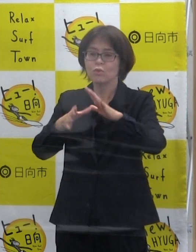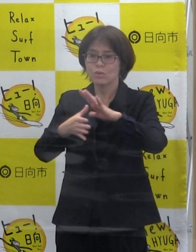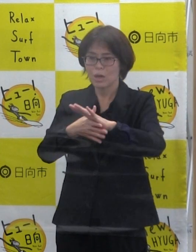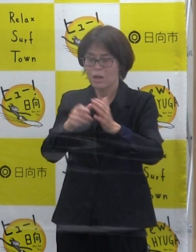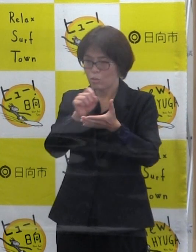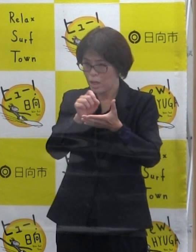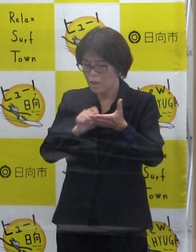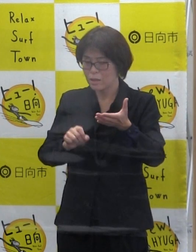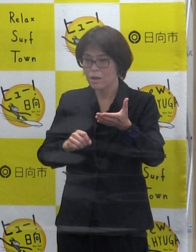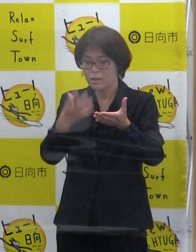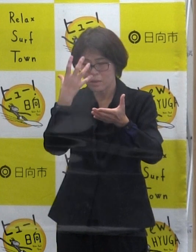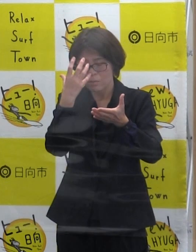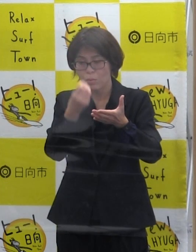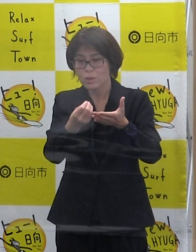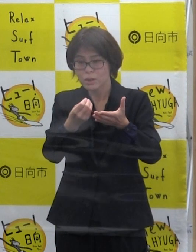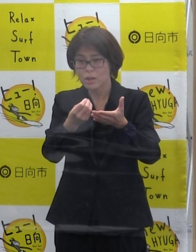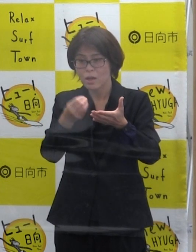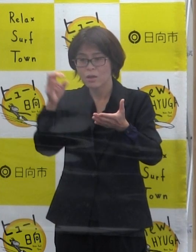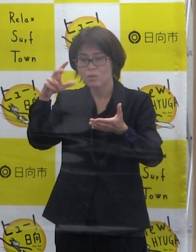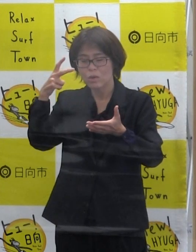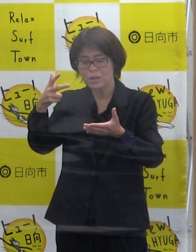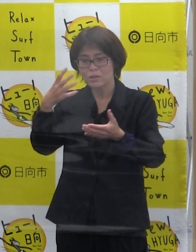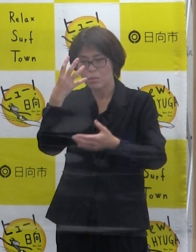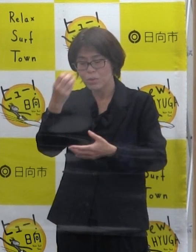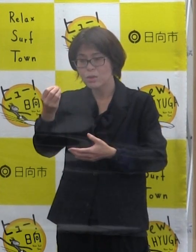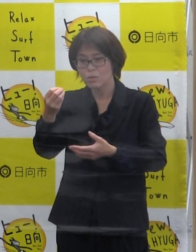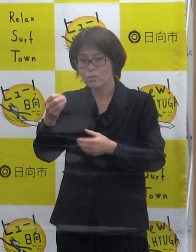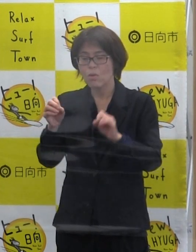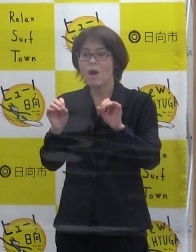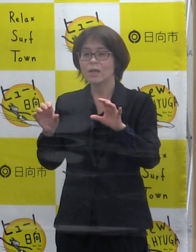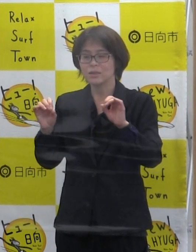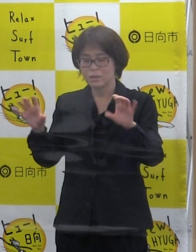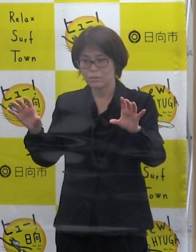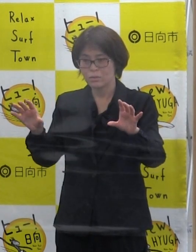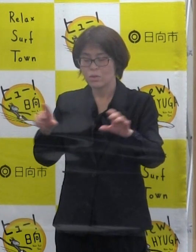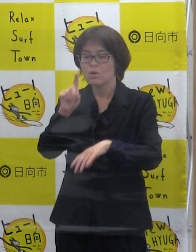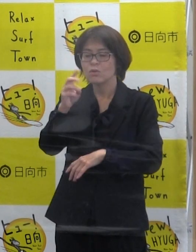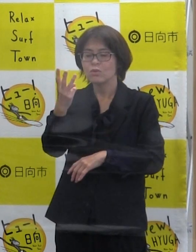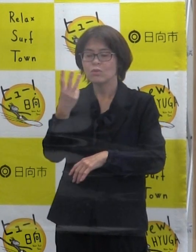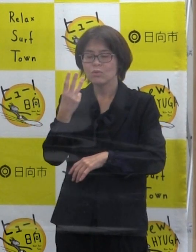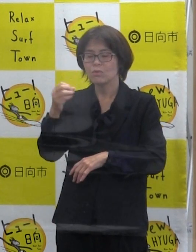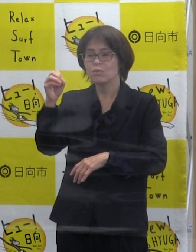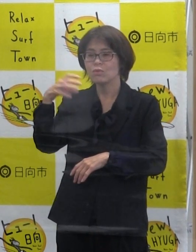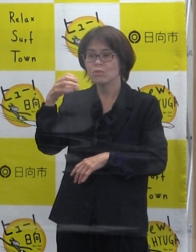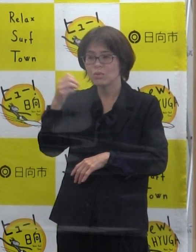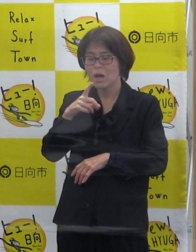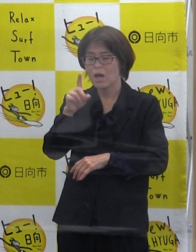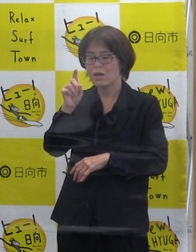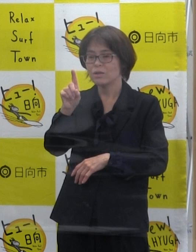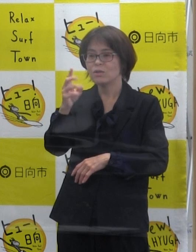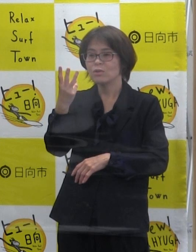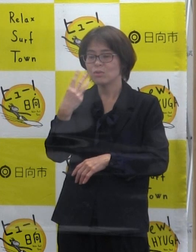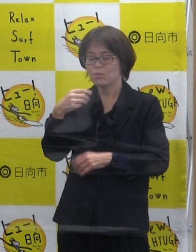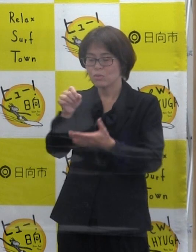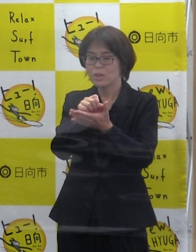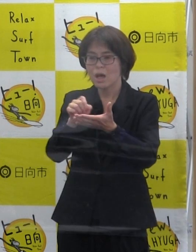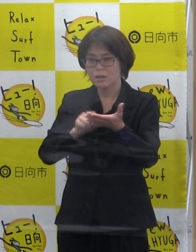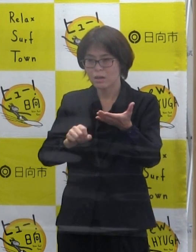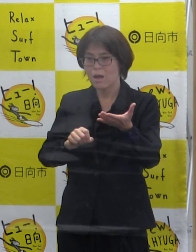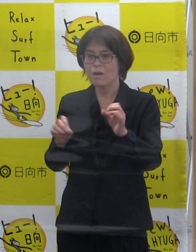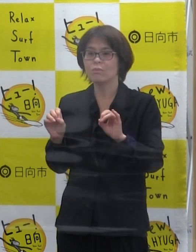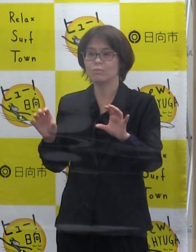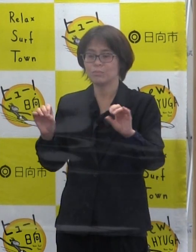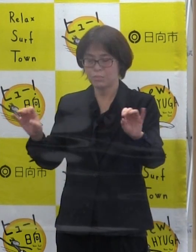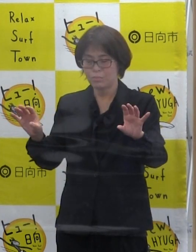の魅力を短歌で発信する、日向短歌プロモーションを展開しているところです。今